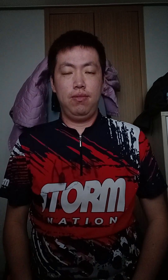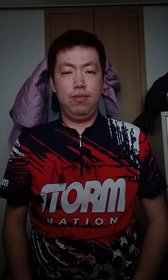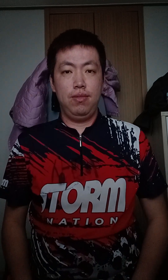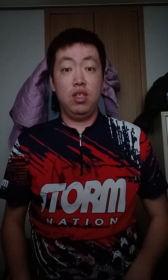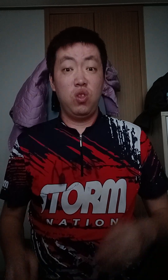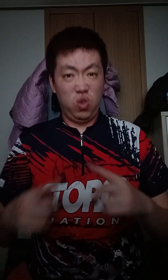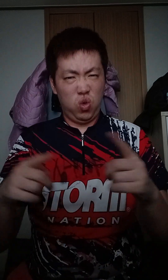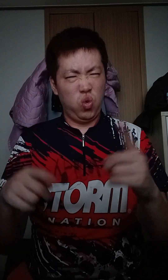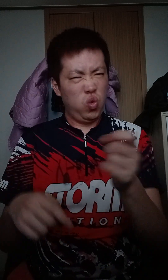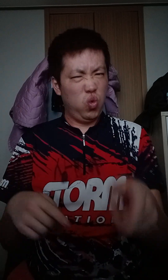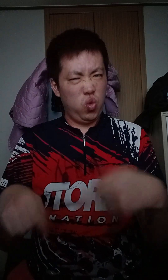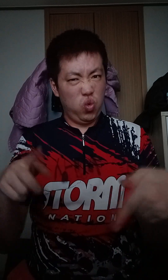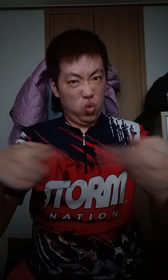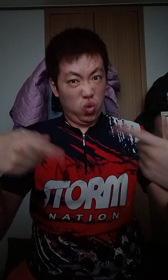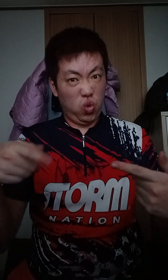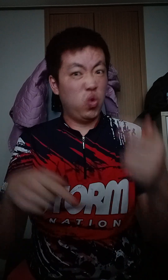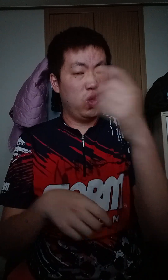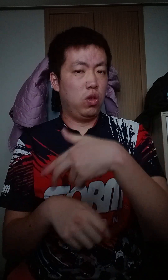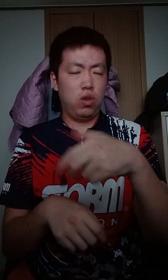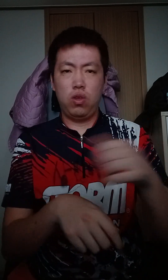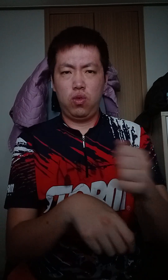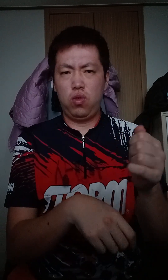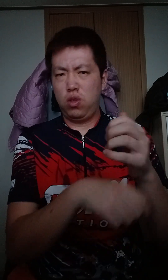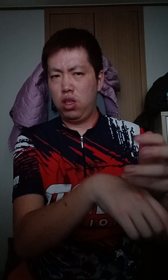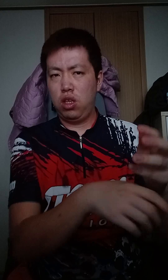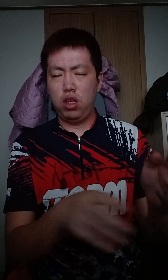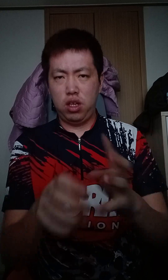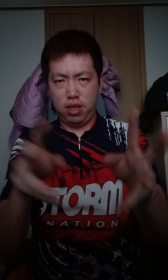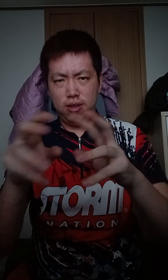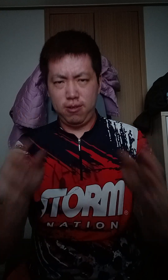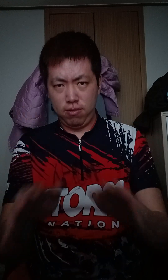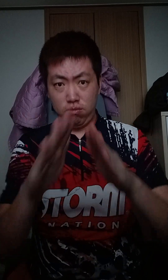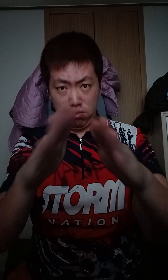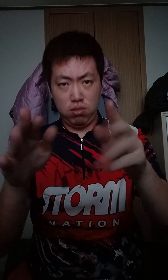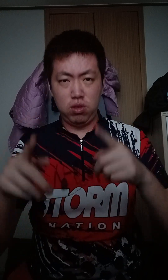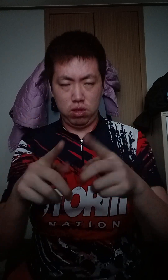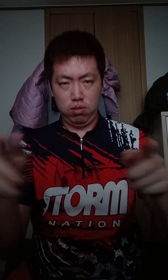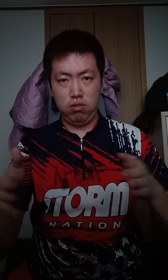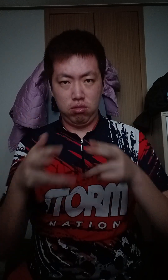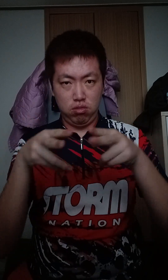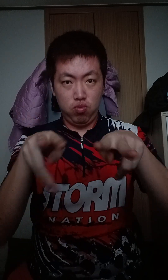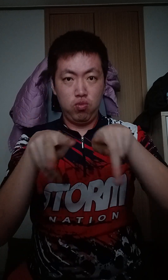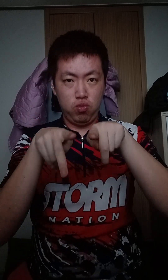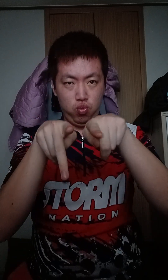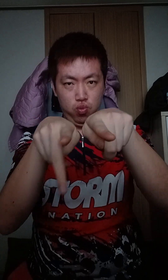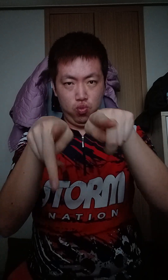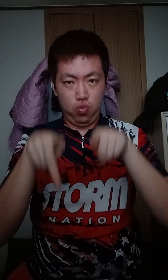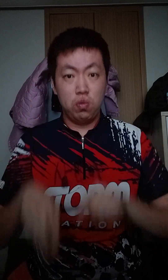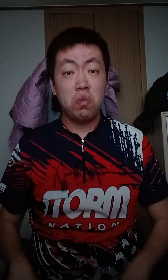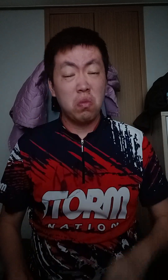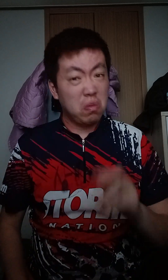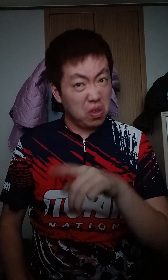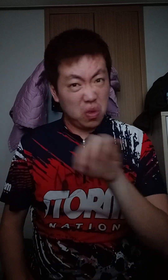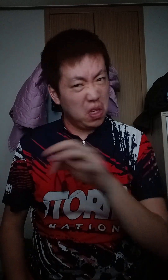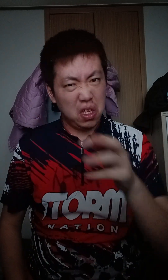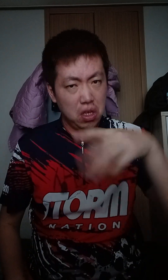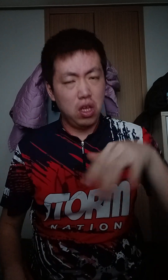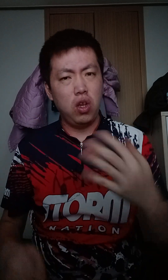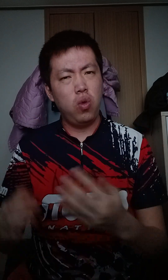전동 휠체어를 탄 장애인이 화장실을 이용하려고 힘겹게 문을 열고 건물에 들어갑니다. 하지만 장애인 화장실을 이용할 수